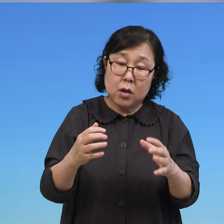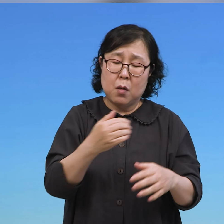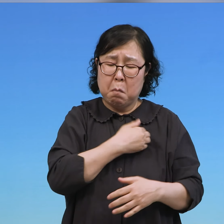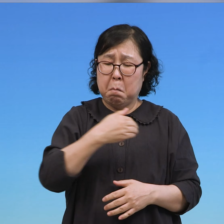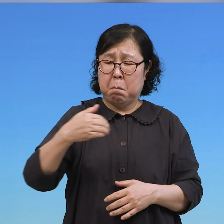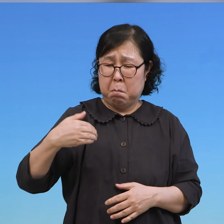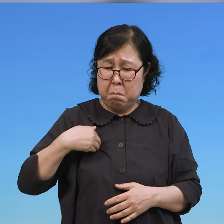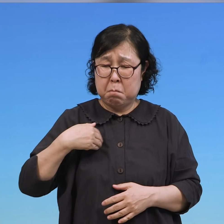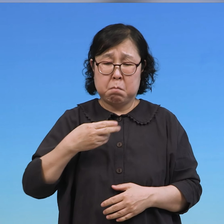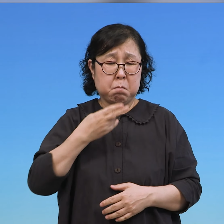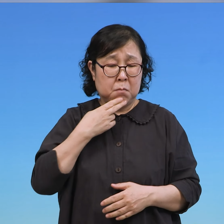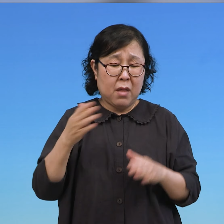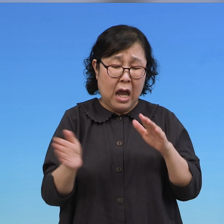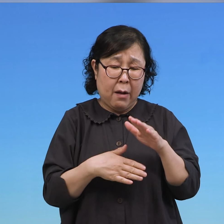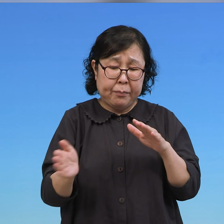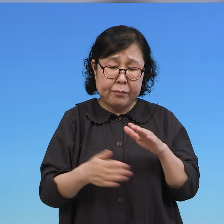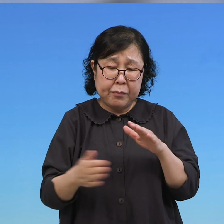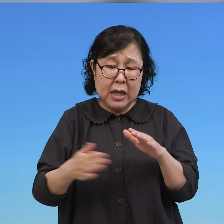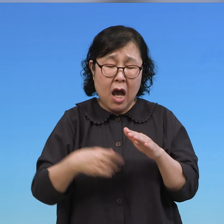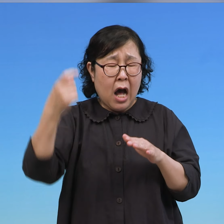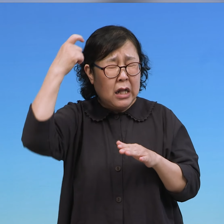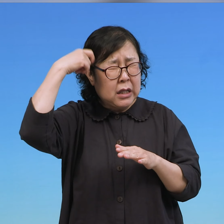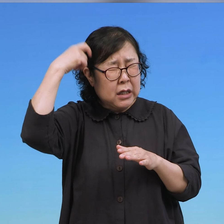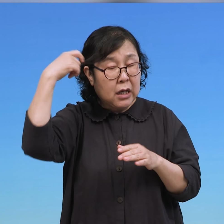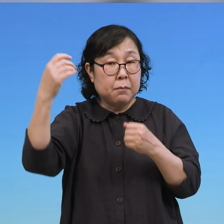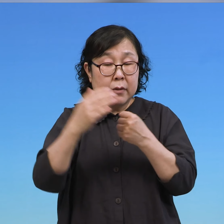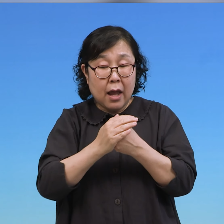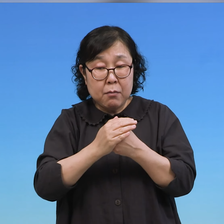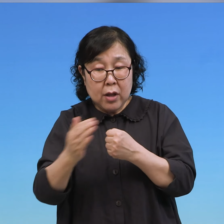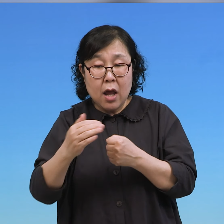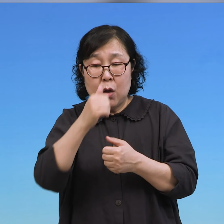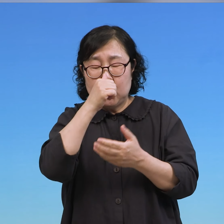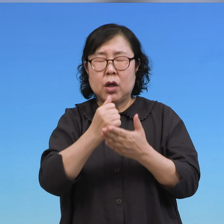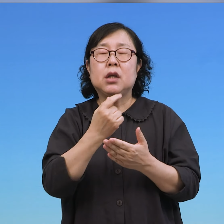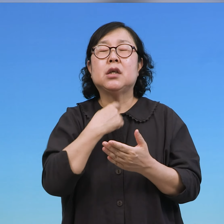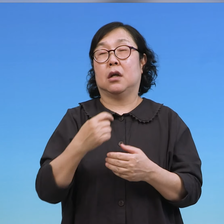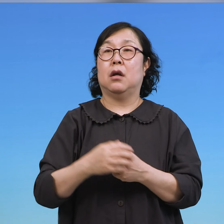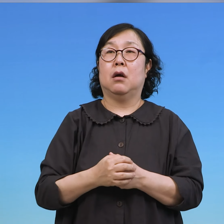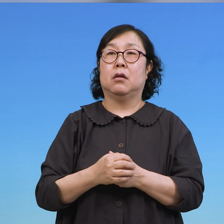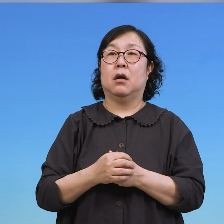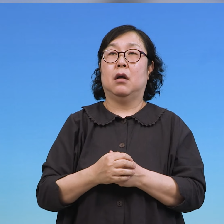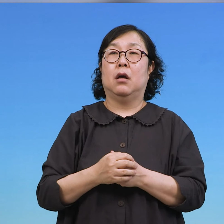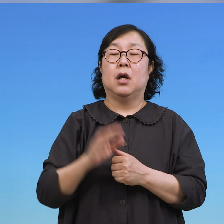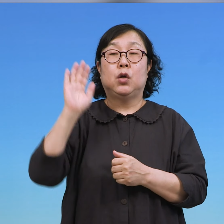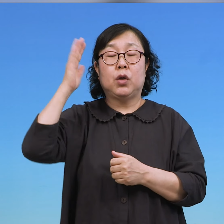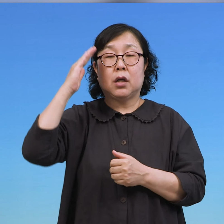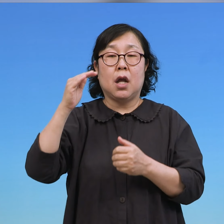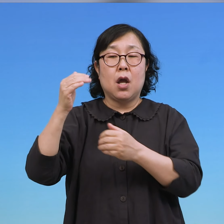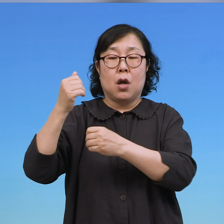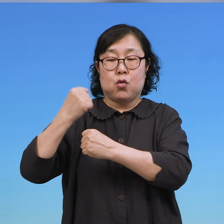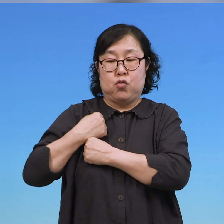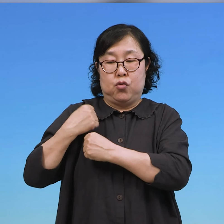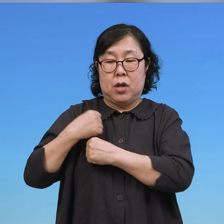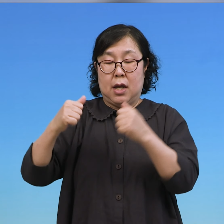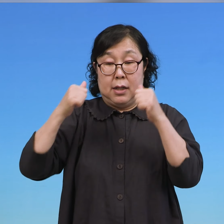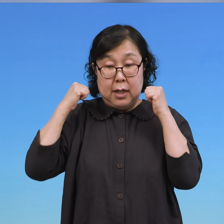안 되니까 자칫 잘못하면은 이 권태감이, 최근에 그 군대 제대한 청년이 그런 말을